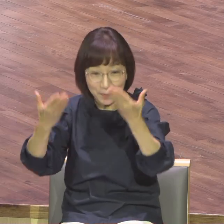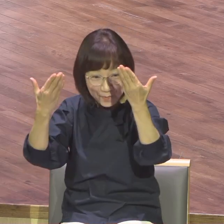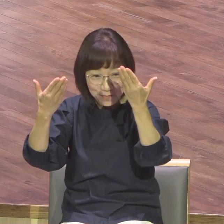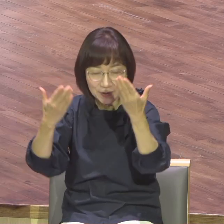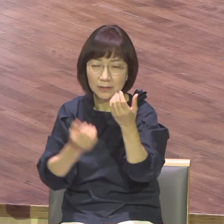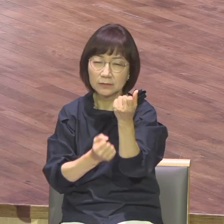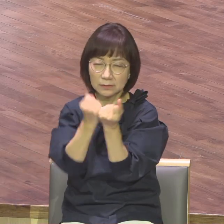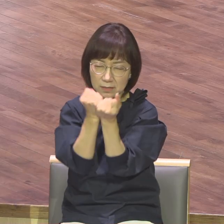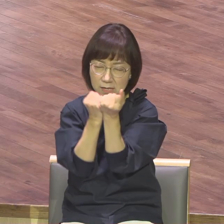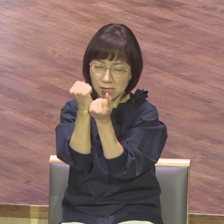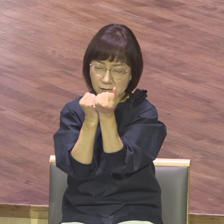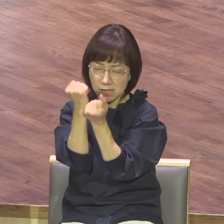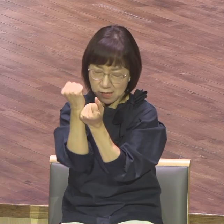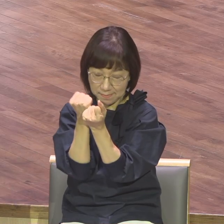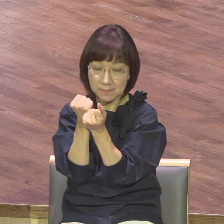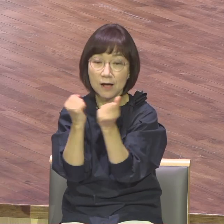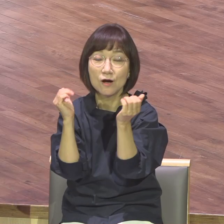후에